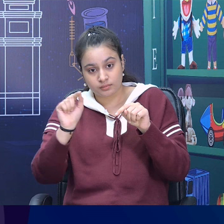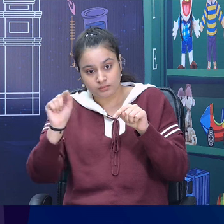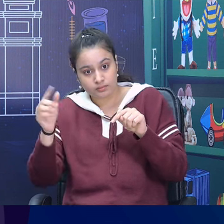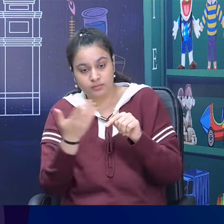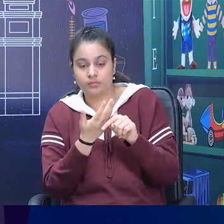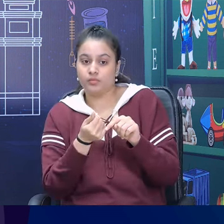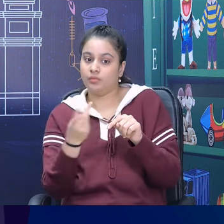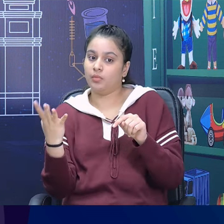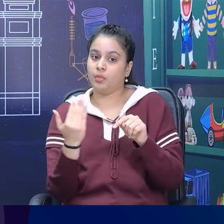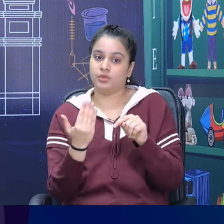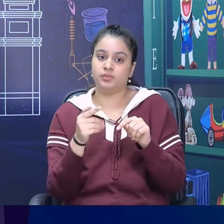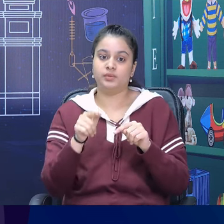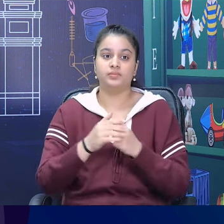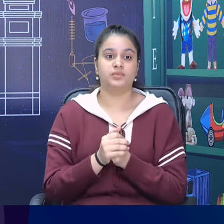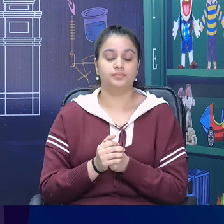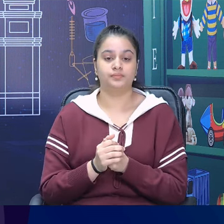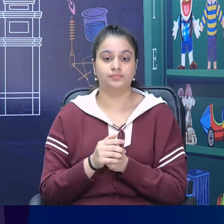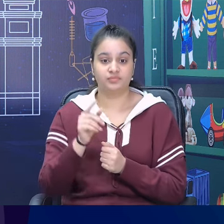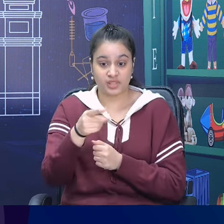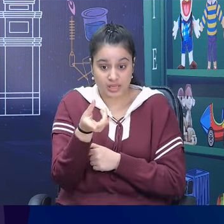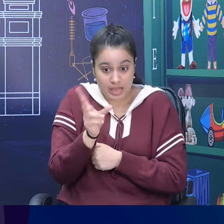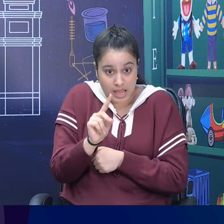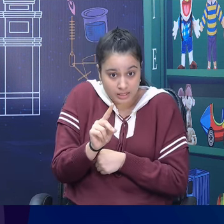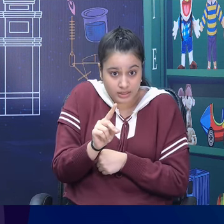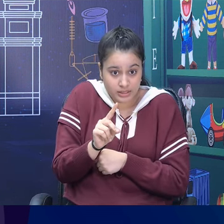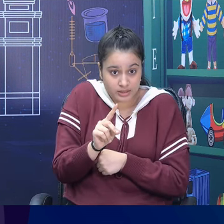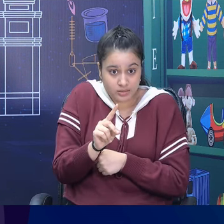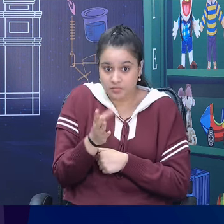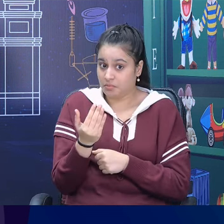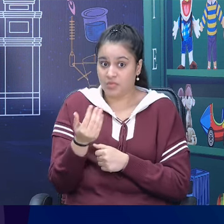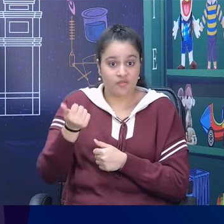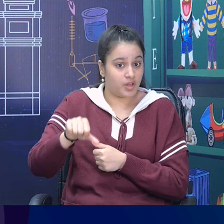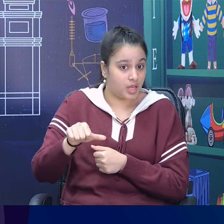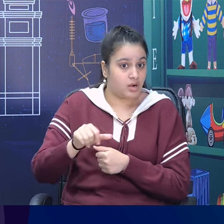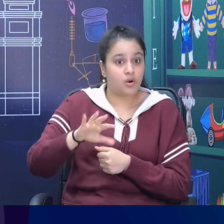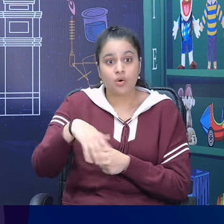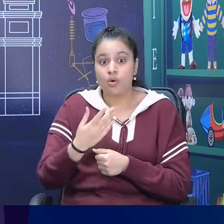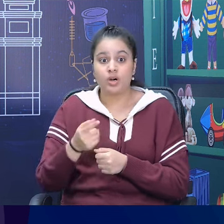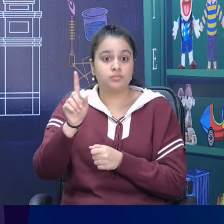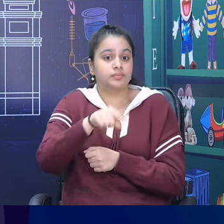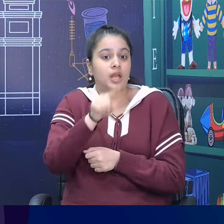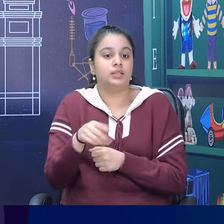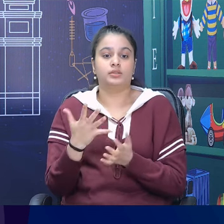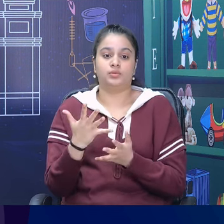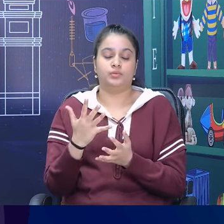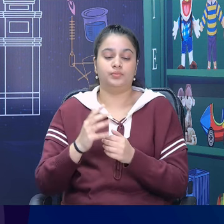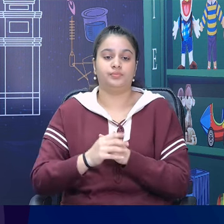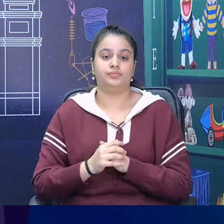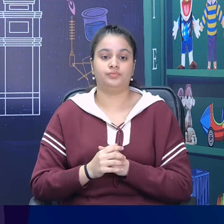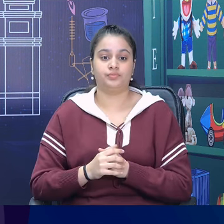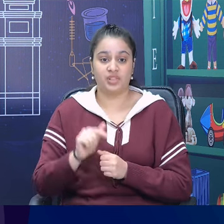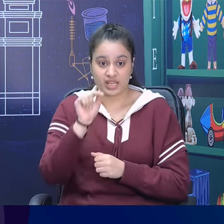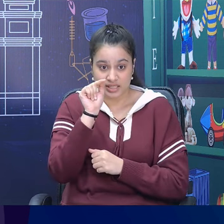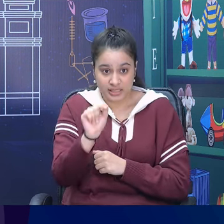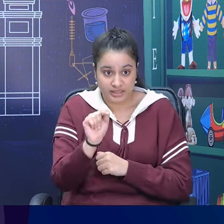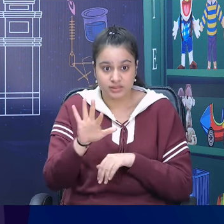है वो कभी ना तो नेवर रिपीट करता है और ना ही कभी भी वो जो है टर्मिनेट करते हैं तो जब हम डेसीमल एक्सपेंशन में जब बात करेंगे